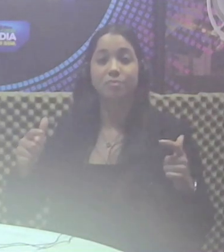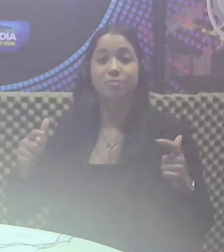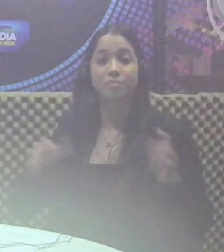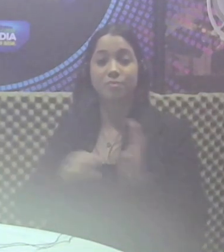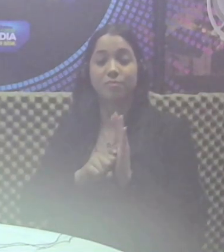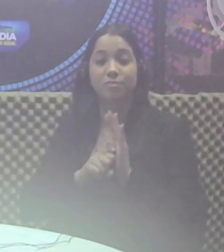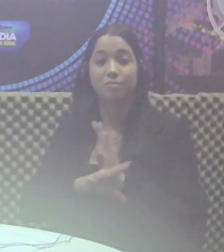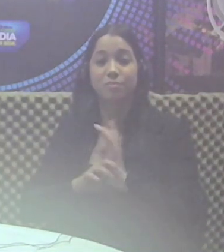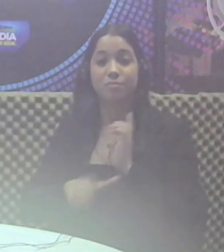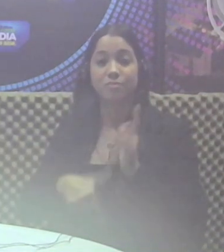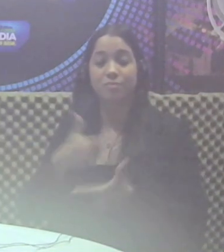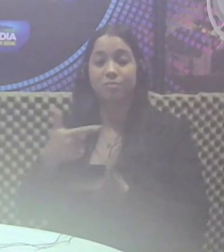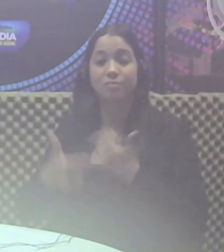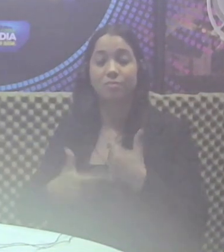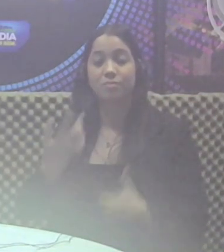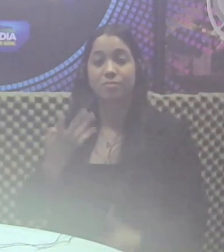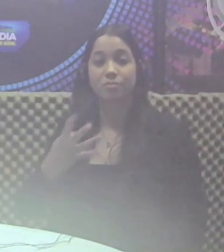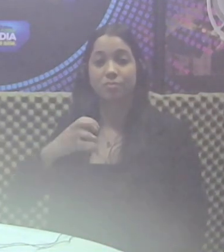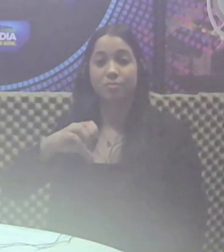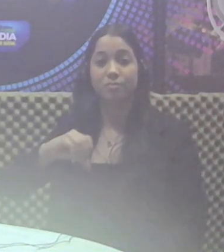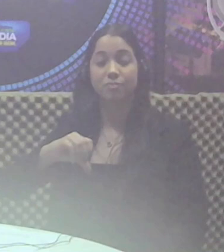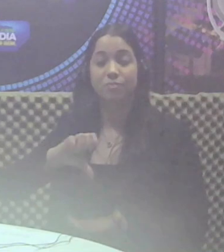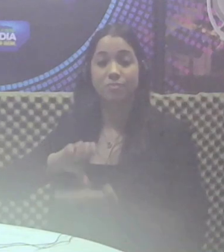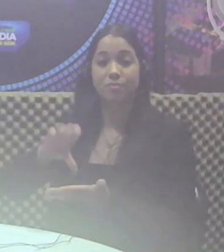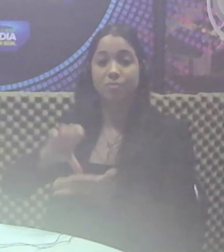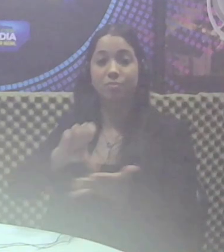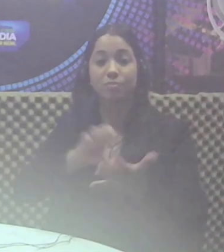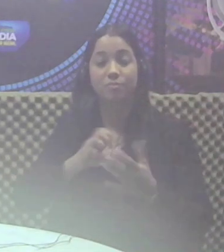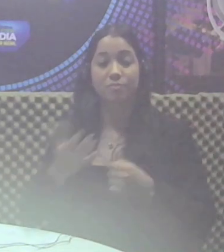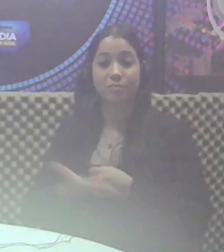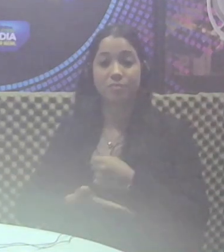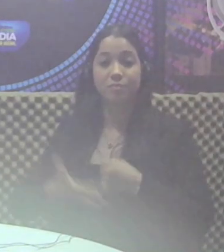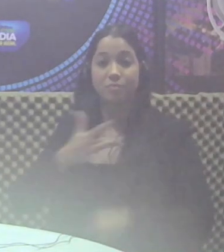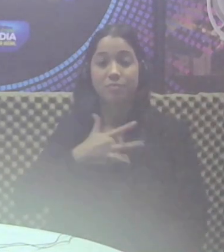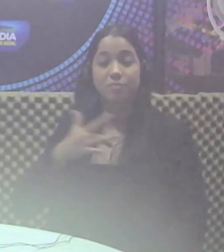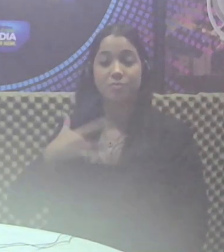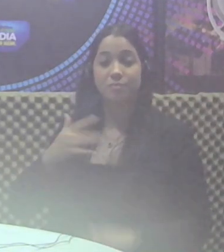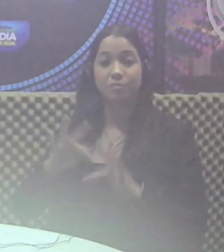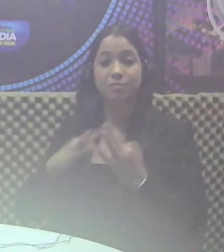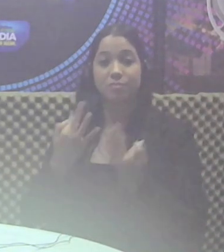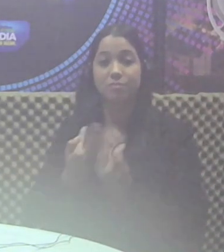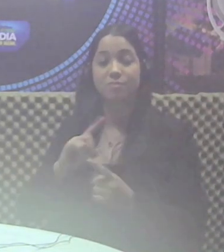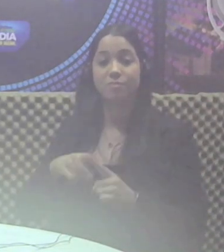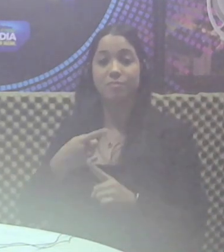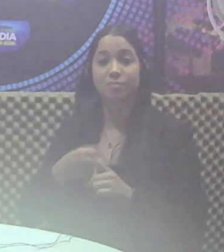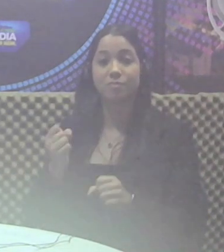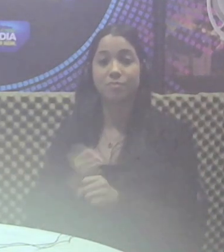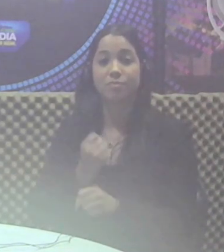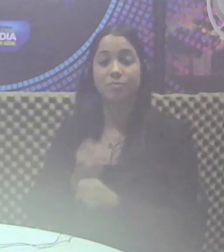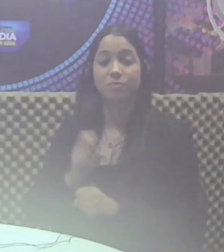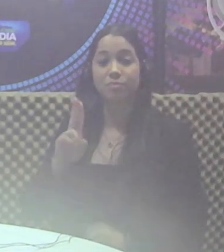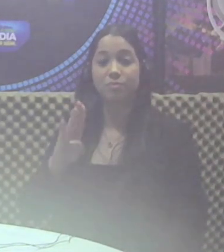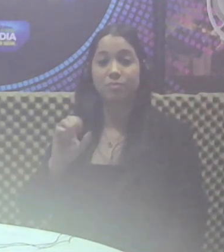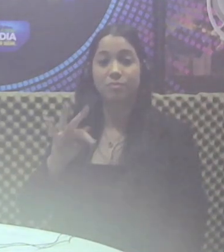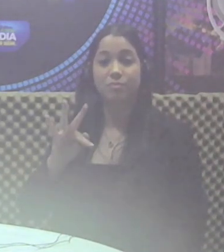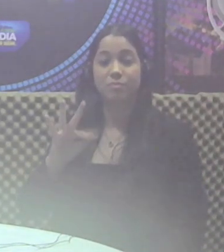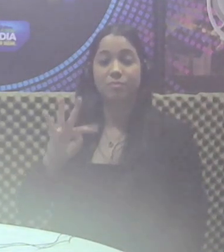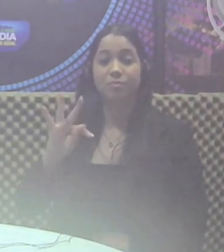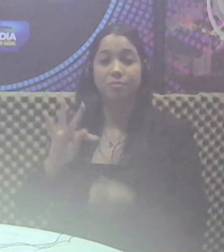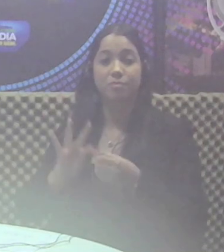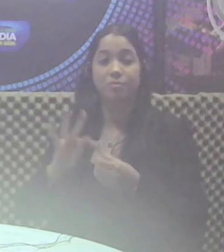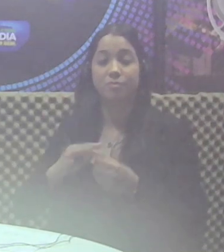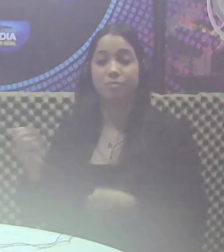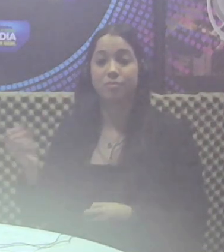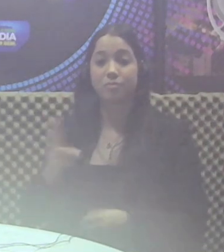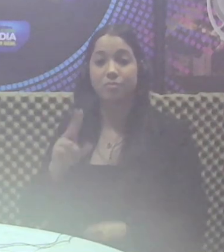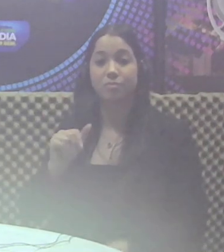beneficiando serviços em 49 unidades básicas de saúde da família e construção da UBSF Tapuirama e de uma nova